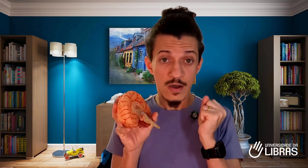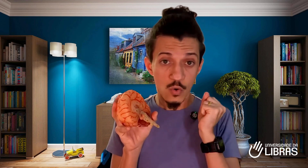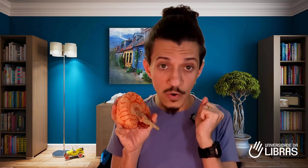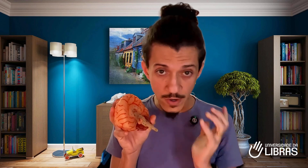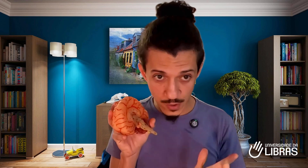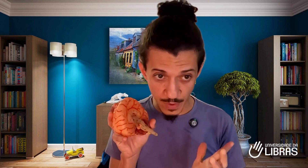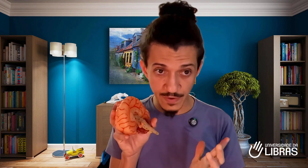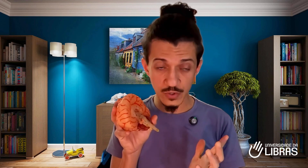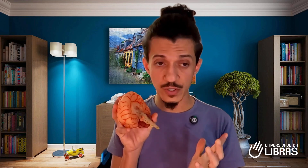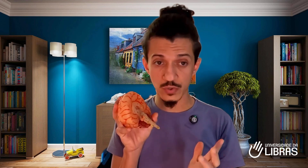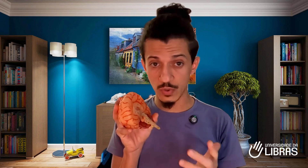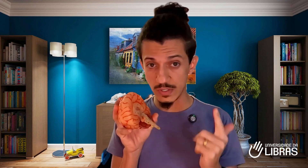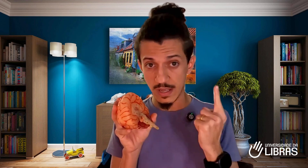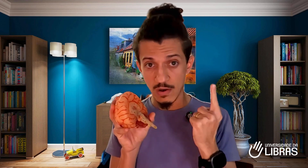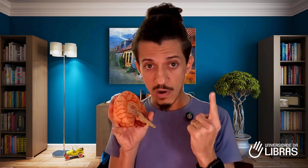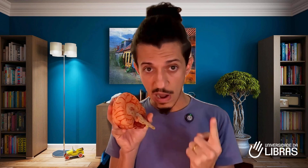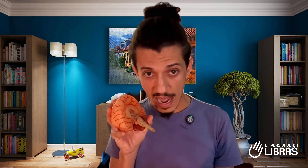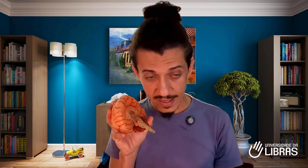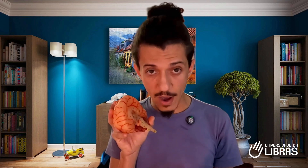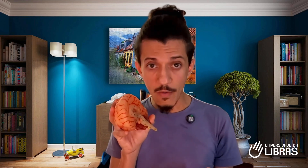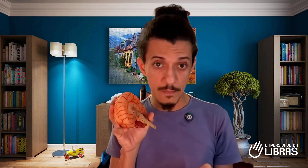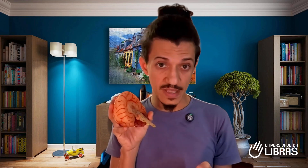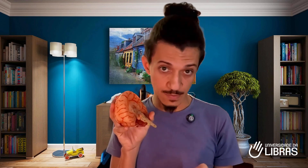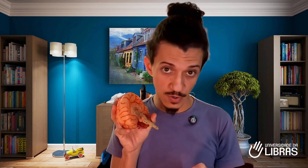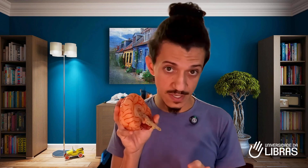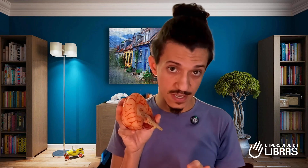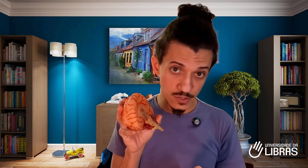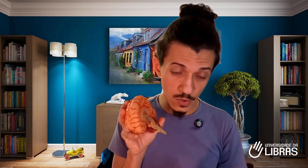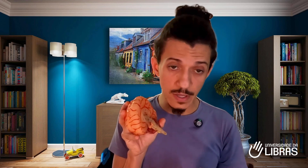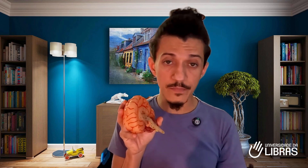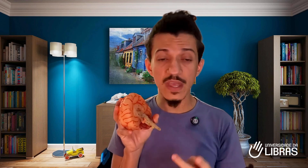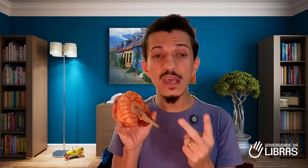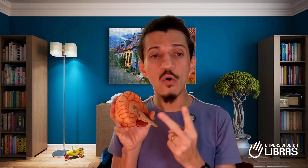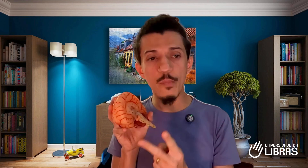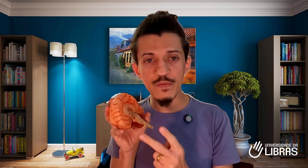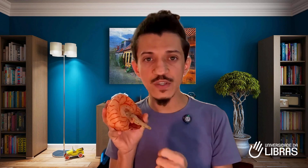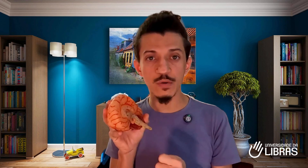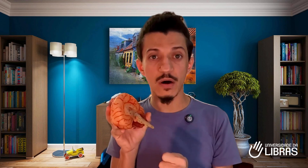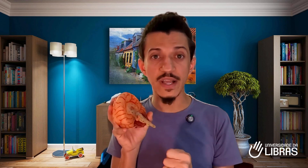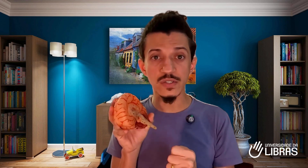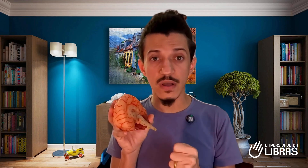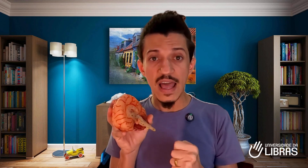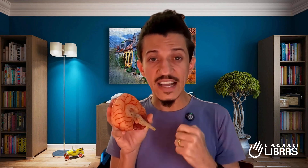nossos professores surdos. A Raquel, minha esposa, que é surda, e o professor Maurício, a gente vai